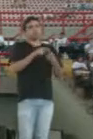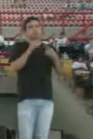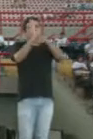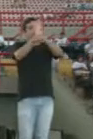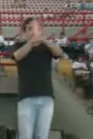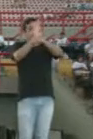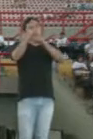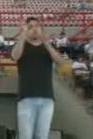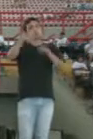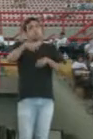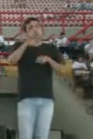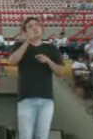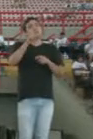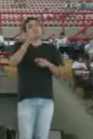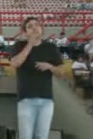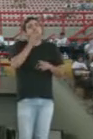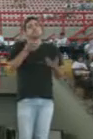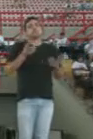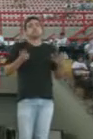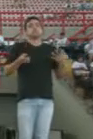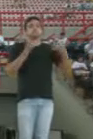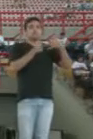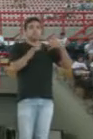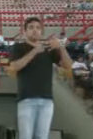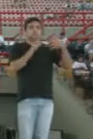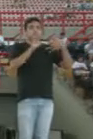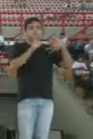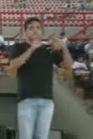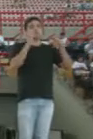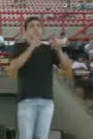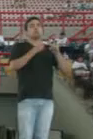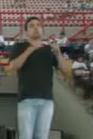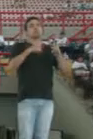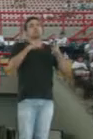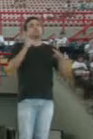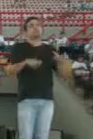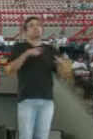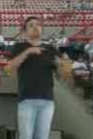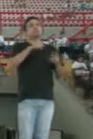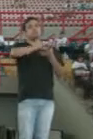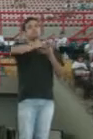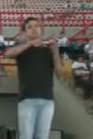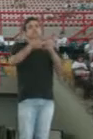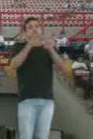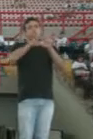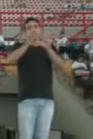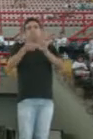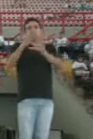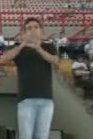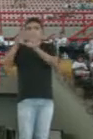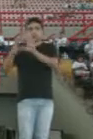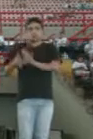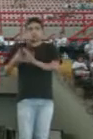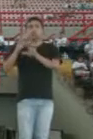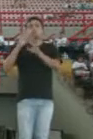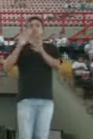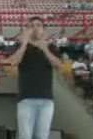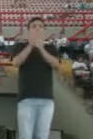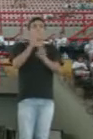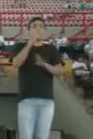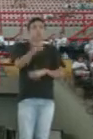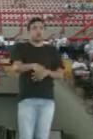filme também pode ser triste. Letra C, porque é construído por várias metáforas. Qual é a base